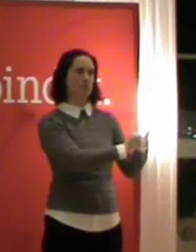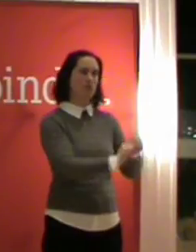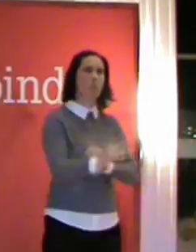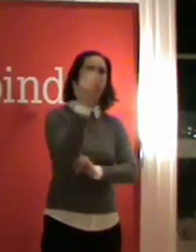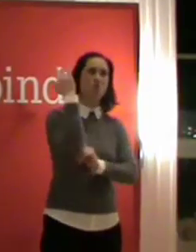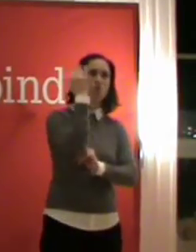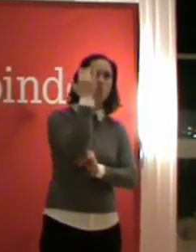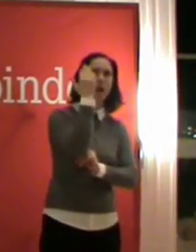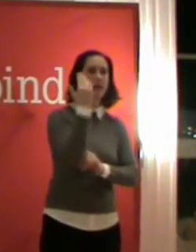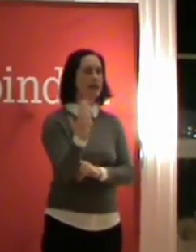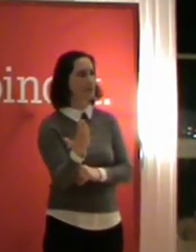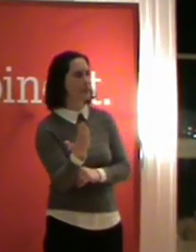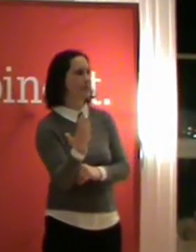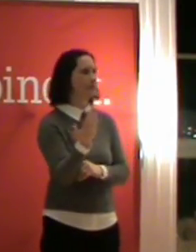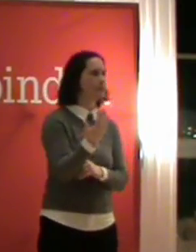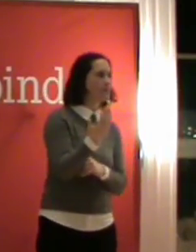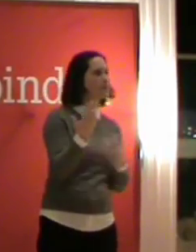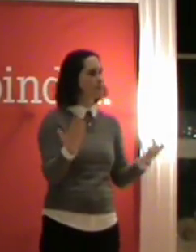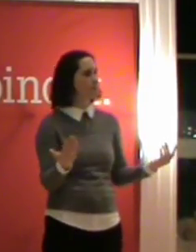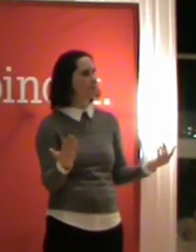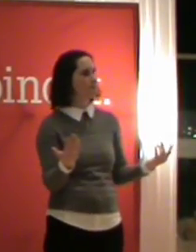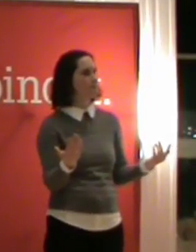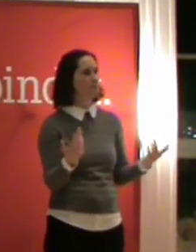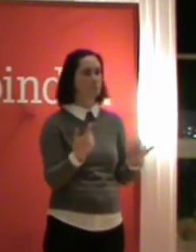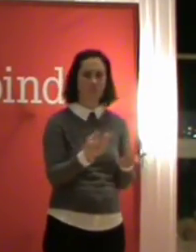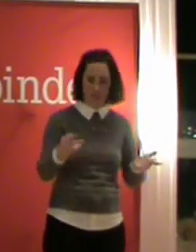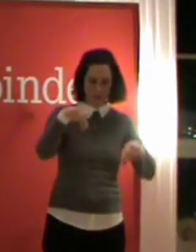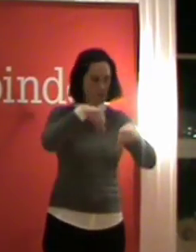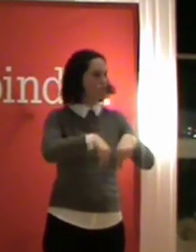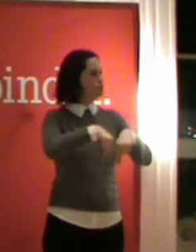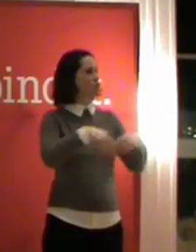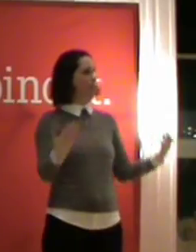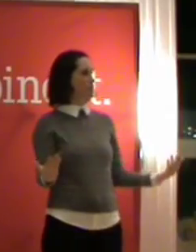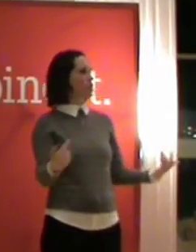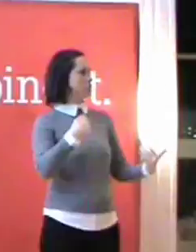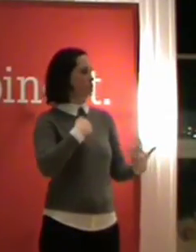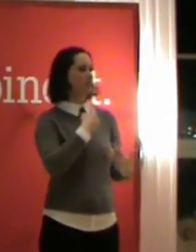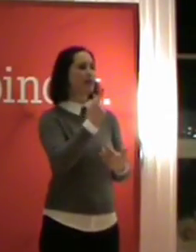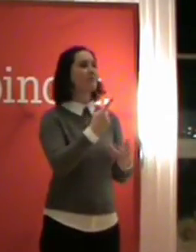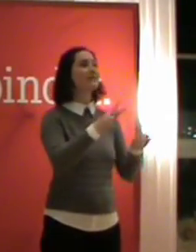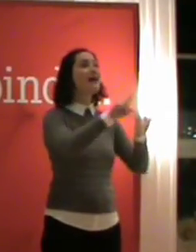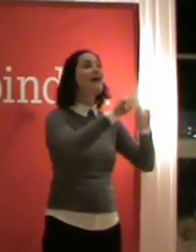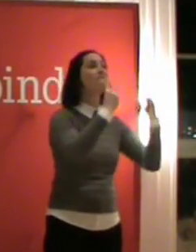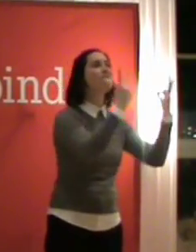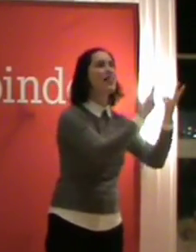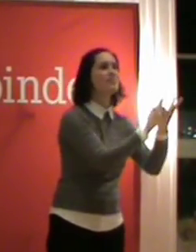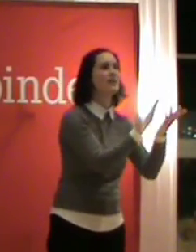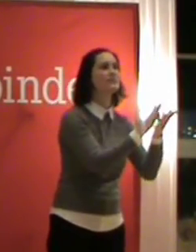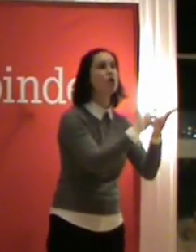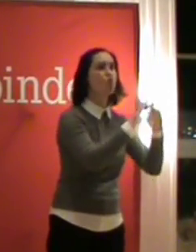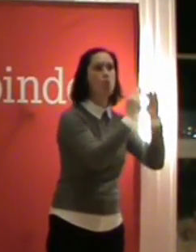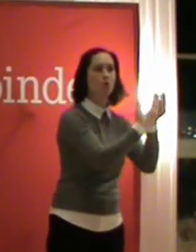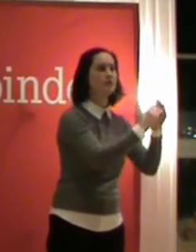nochmal überlegen, wenn ich mich vor Sie stelle und sage, die Erde ist eine Scheibe, ist